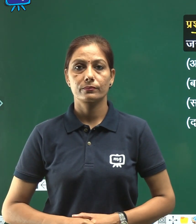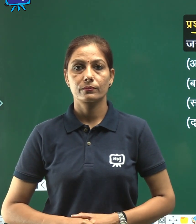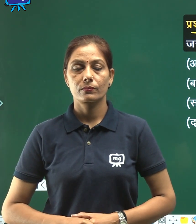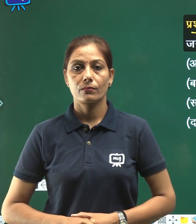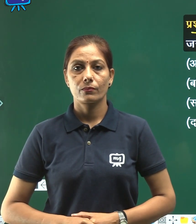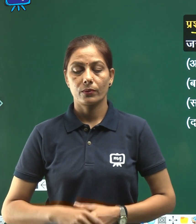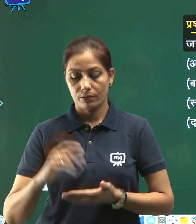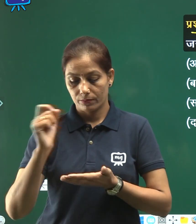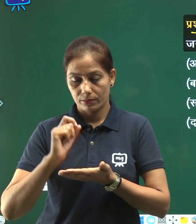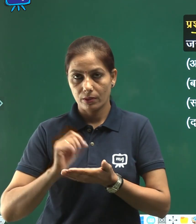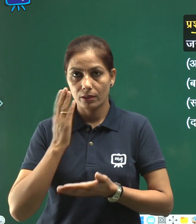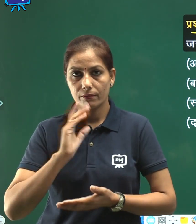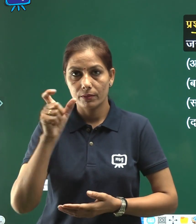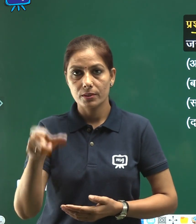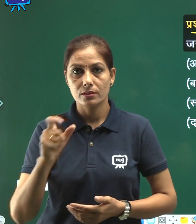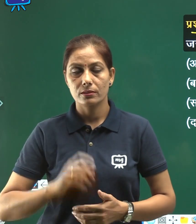कुंवर नारायण का